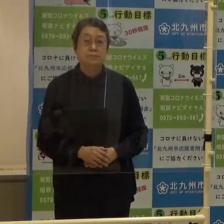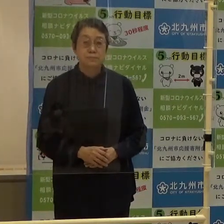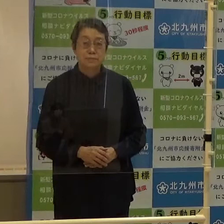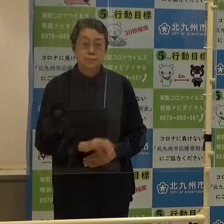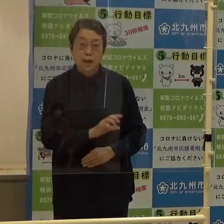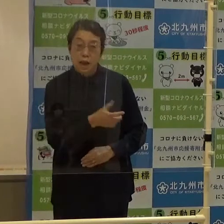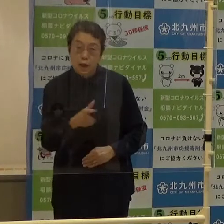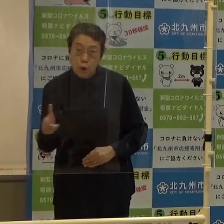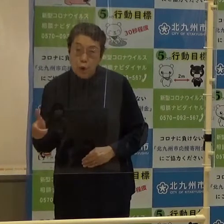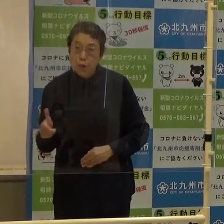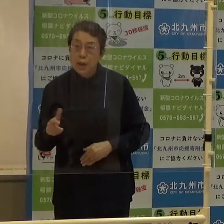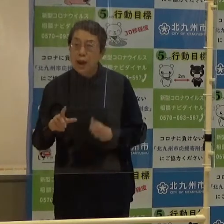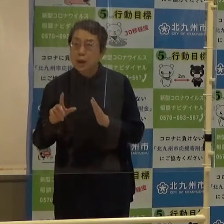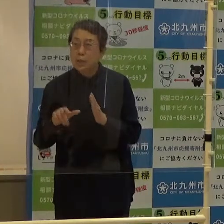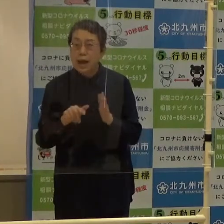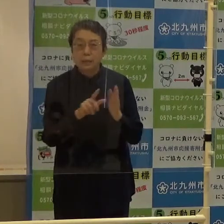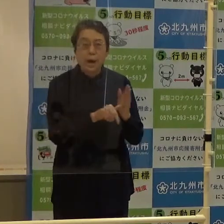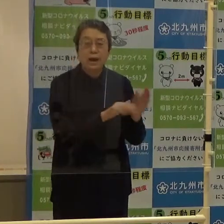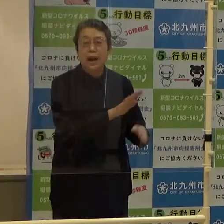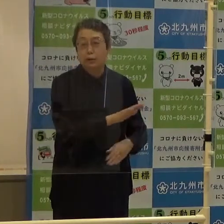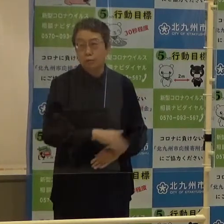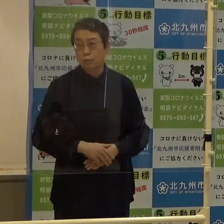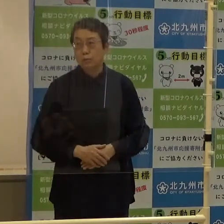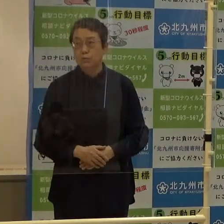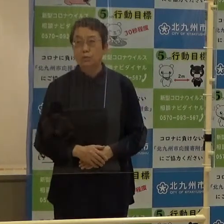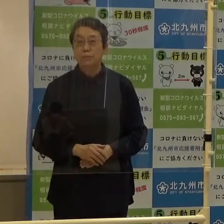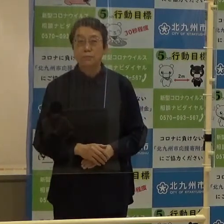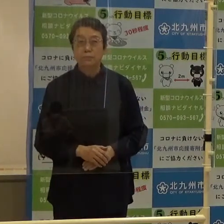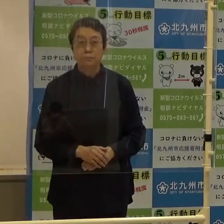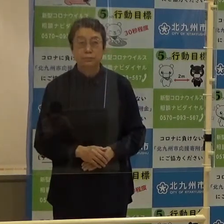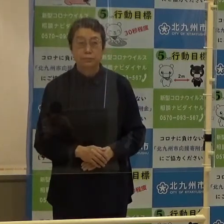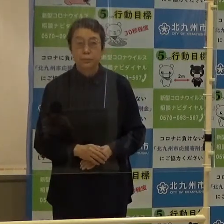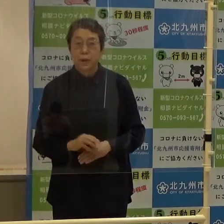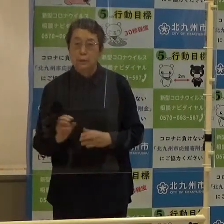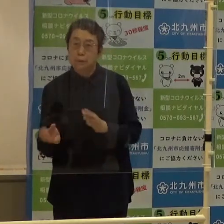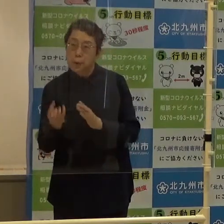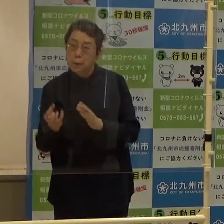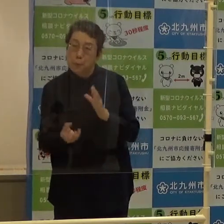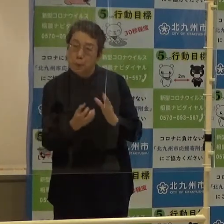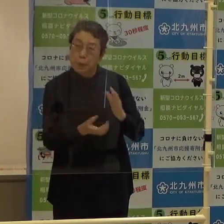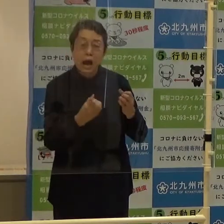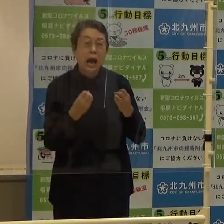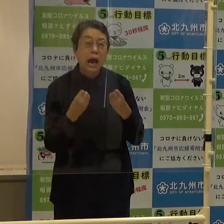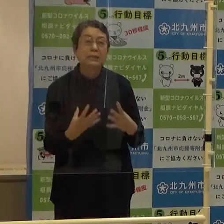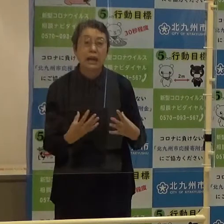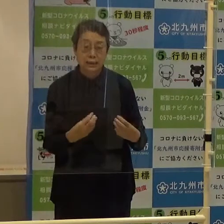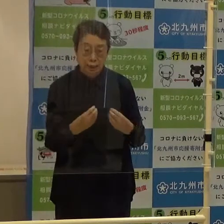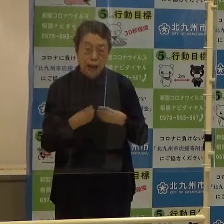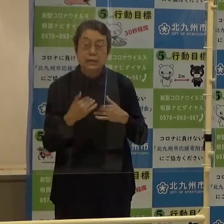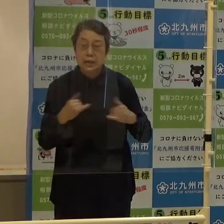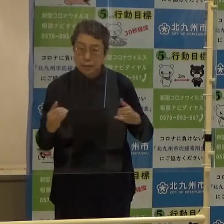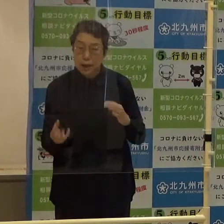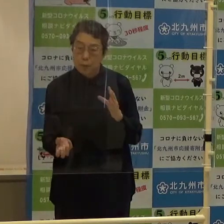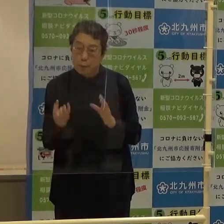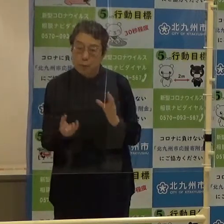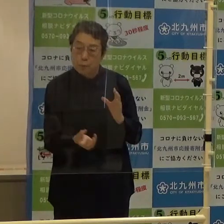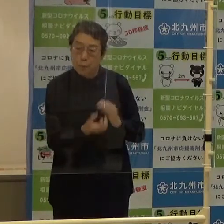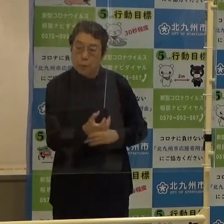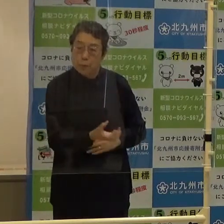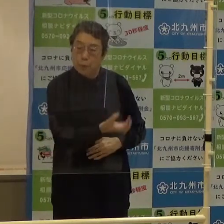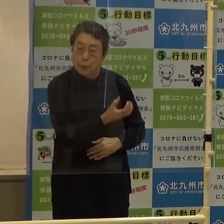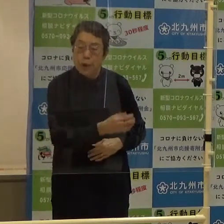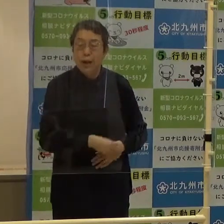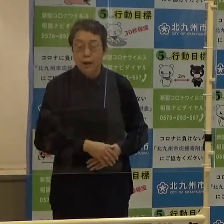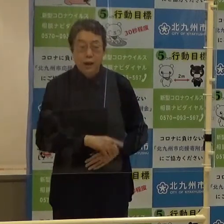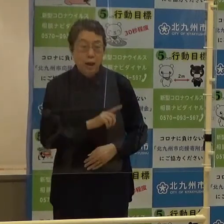まあ、いろんなケースがあるわけでありますが、まあ、散発的に、新規の感染者が出ているということは私ども